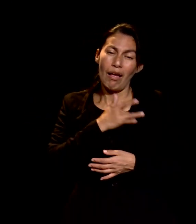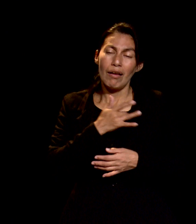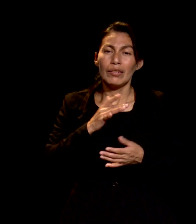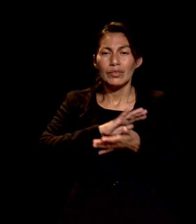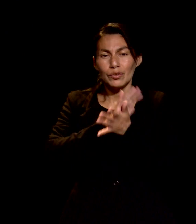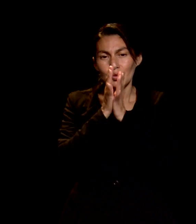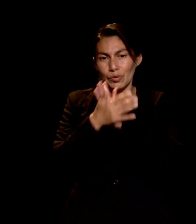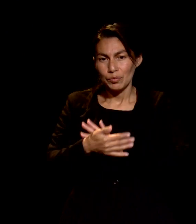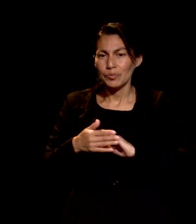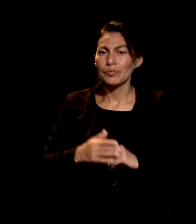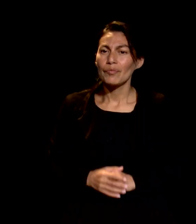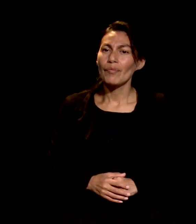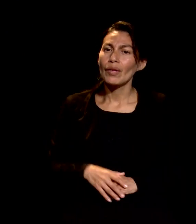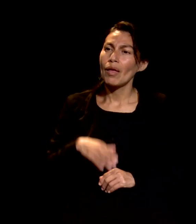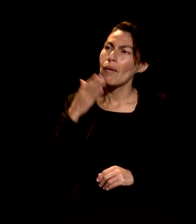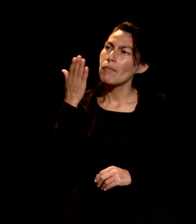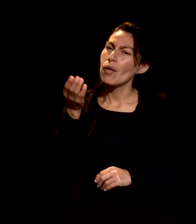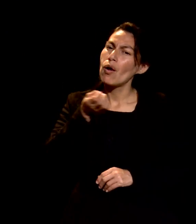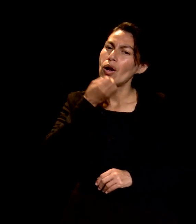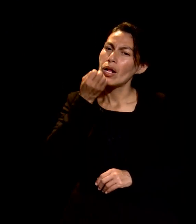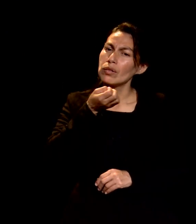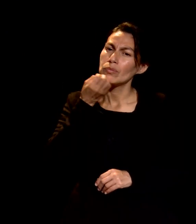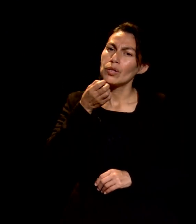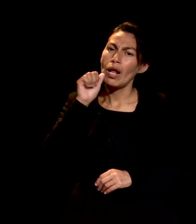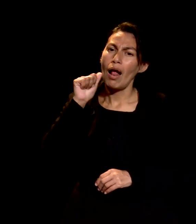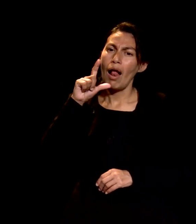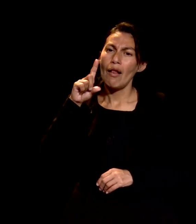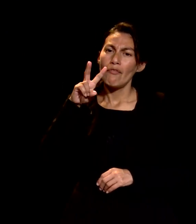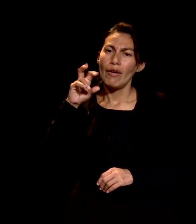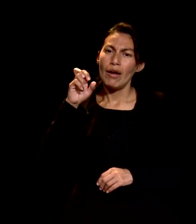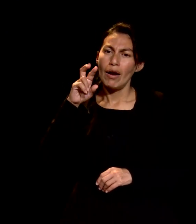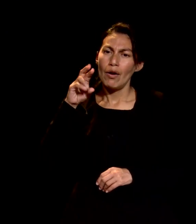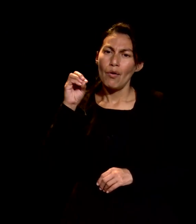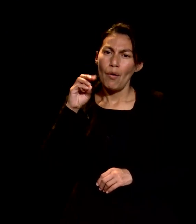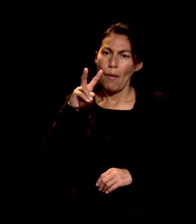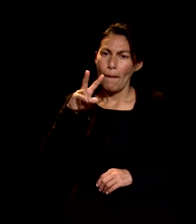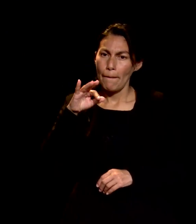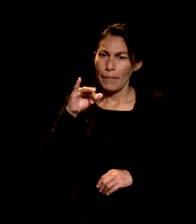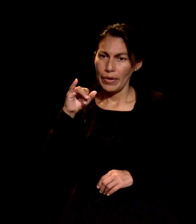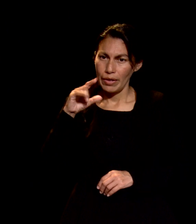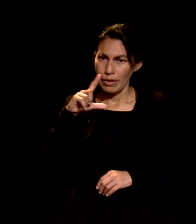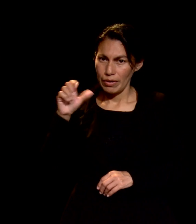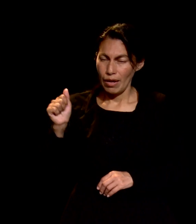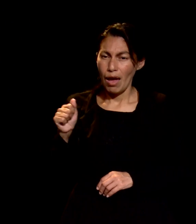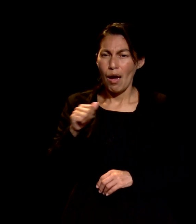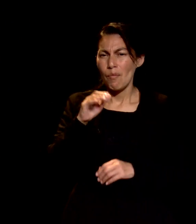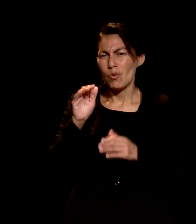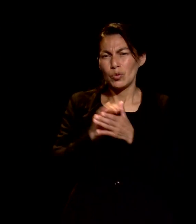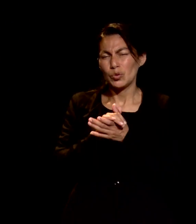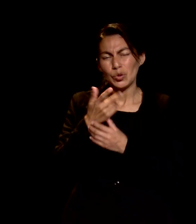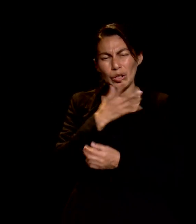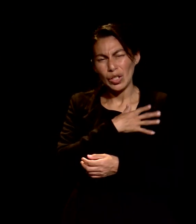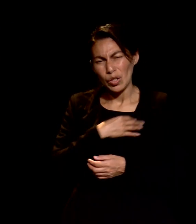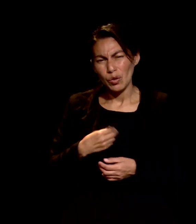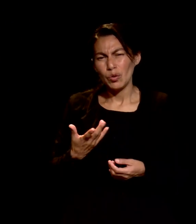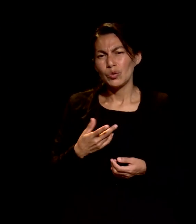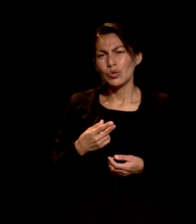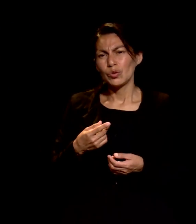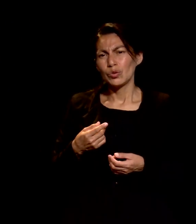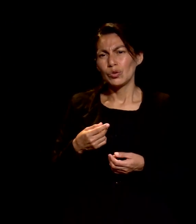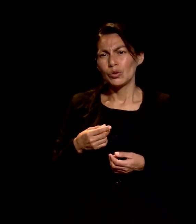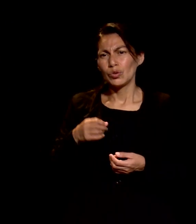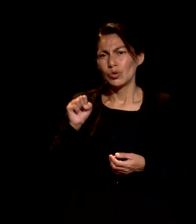También pido oración Por la salud de Álvaro Villa Y sus hijos Renato Ariel Priscila También por Margarita